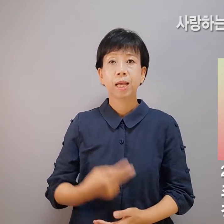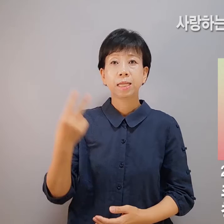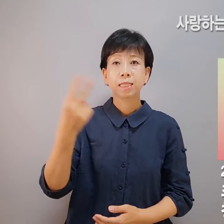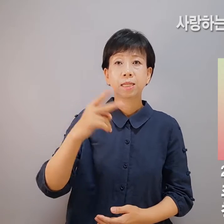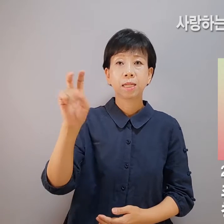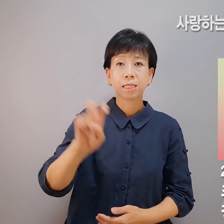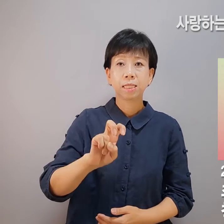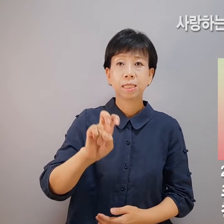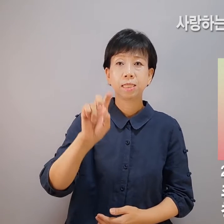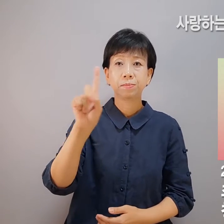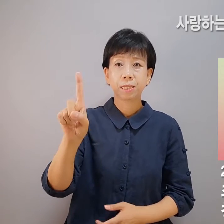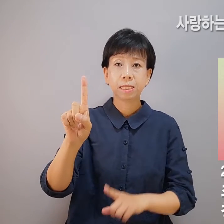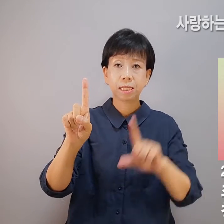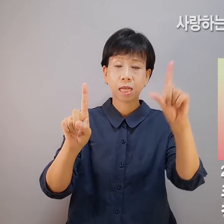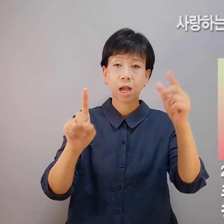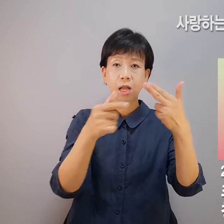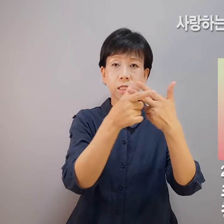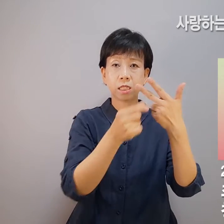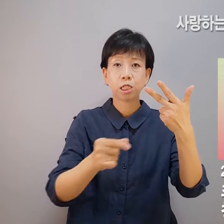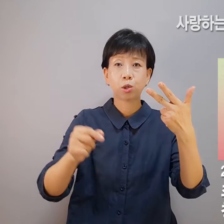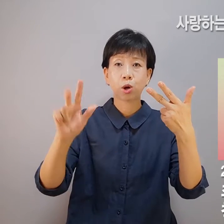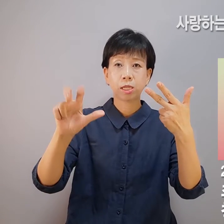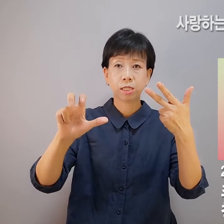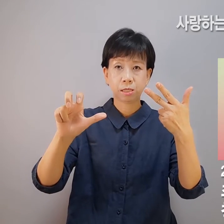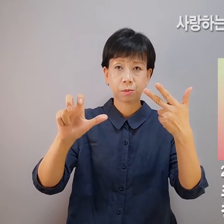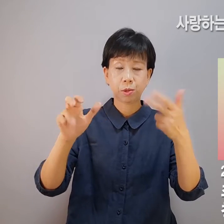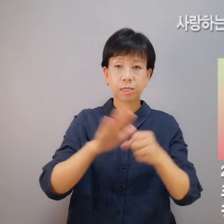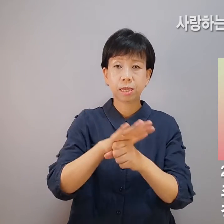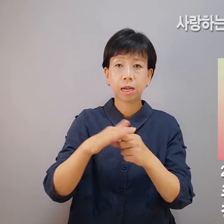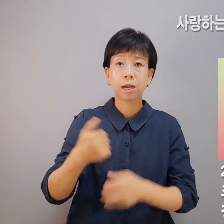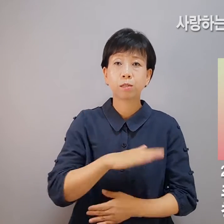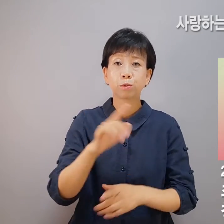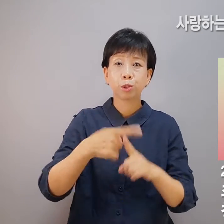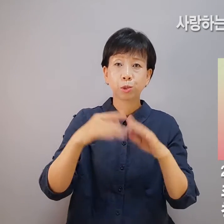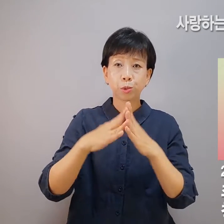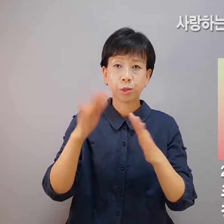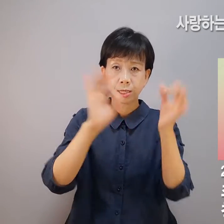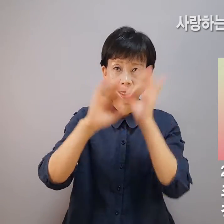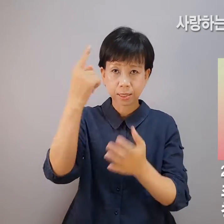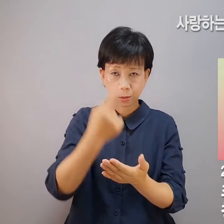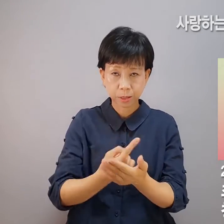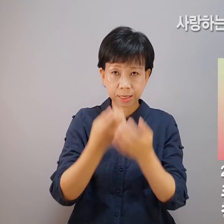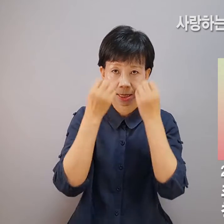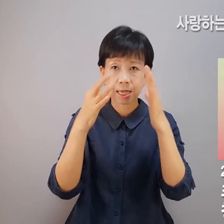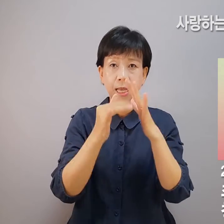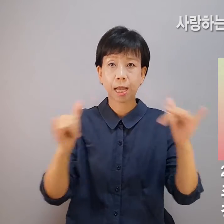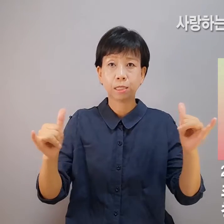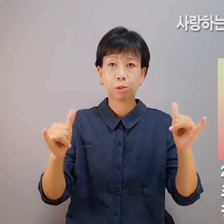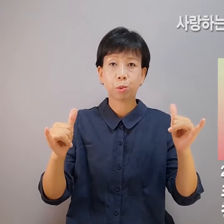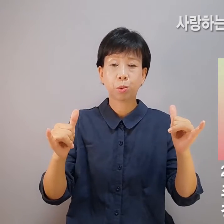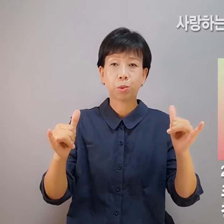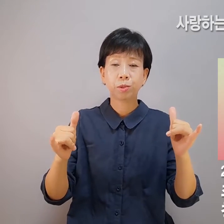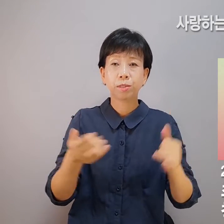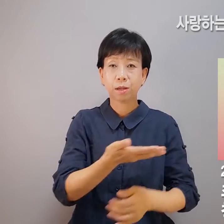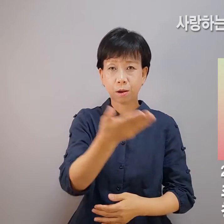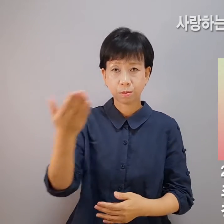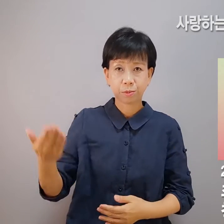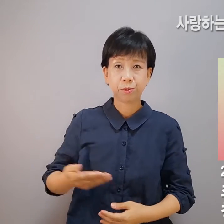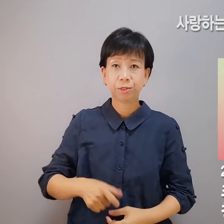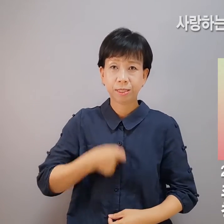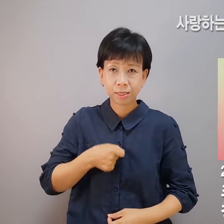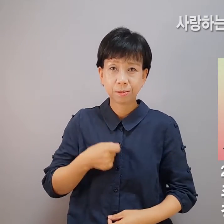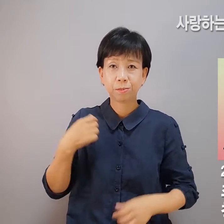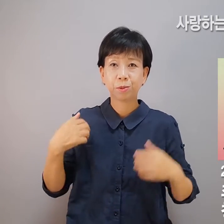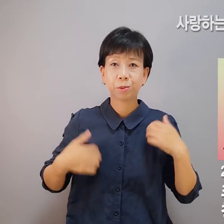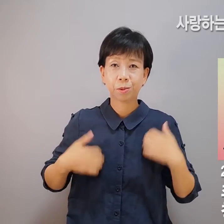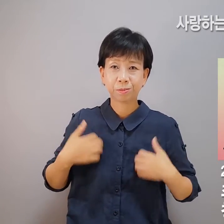2021년 7월 25일 사랑하는 우리 교회를 찾아주신 새가족 및 방문자 여러분을 진심으로